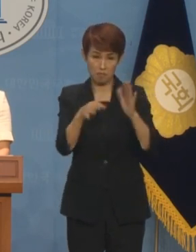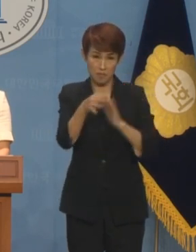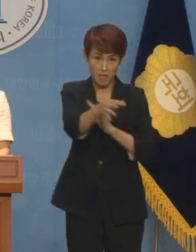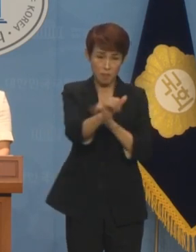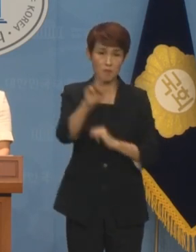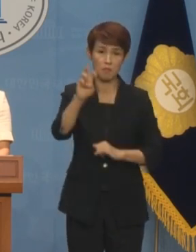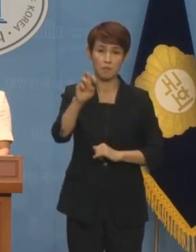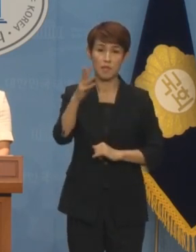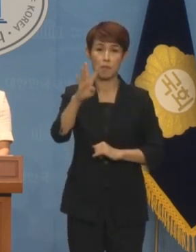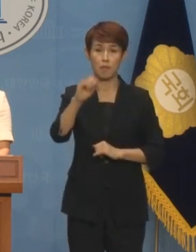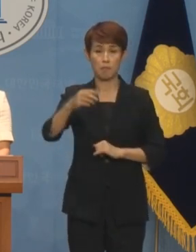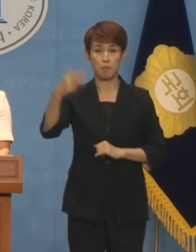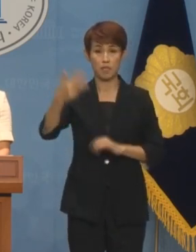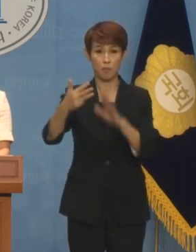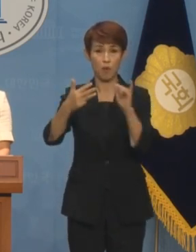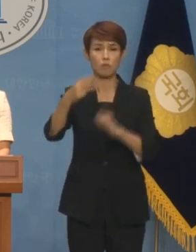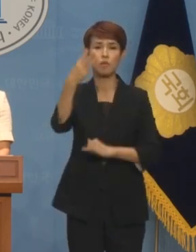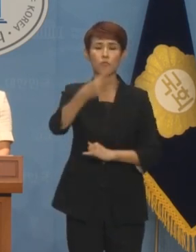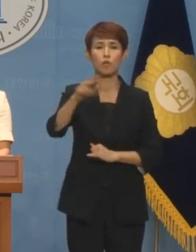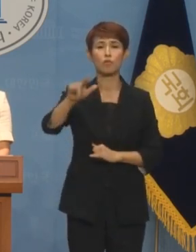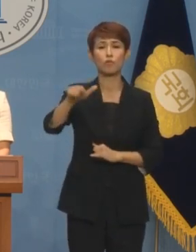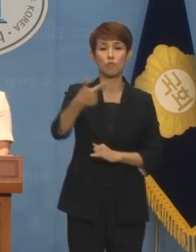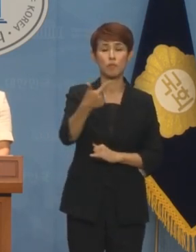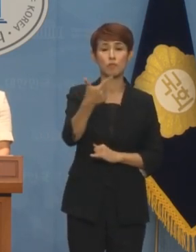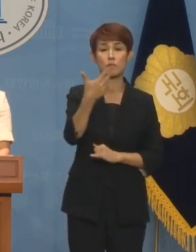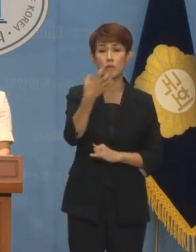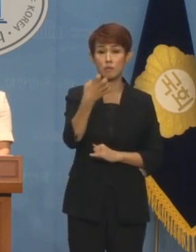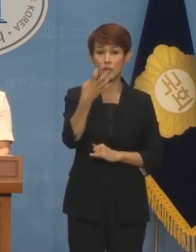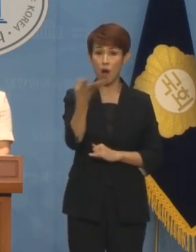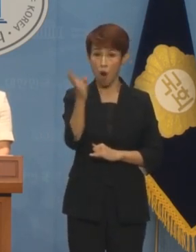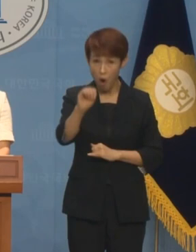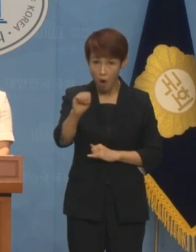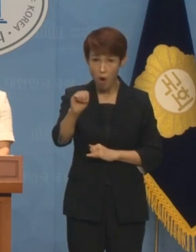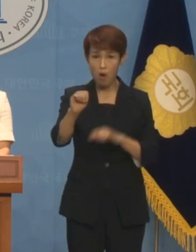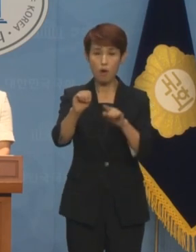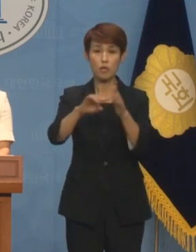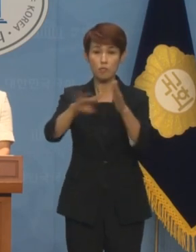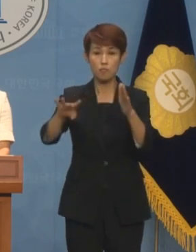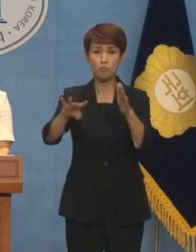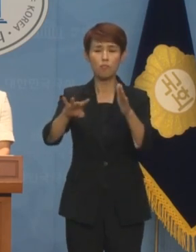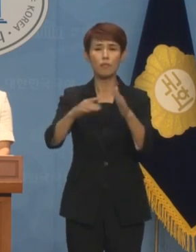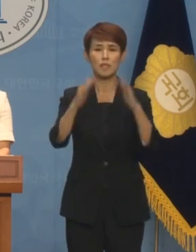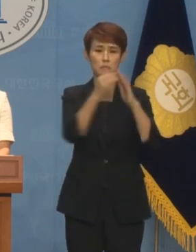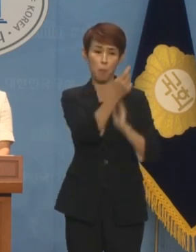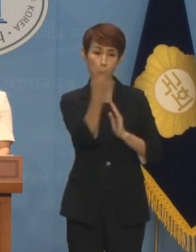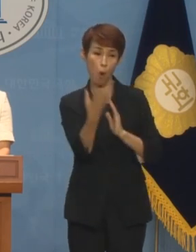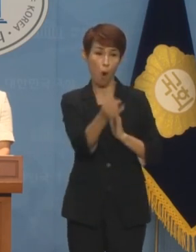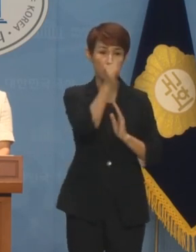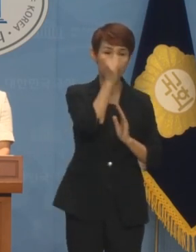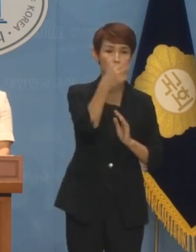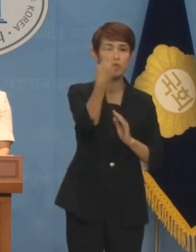8천 명에 3,644억 원의 세금을 넘어 다주택 중과세율 적용자